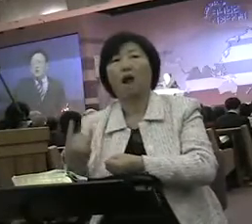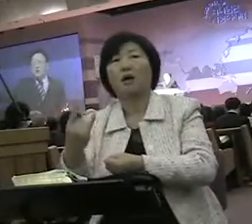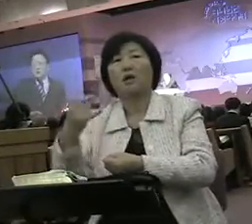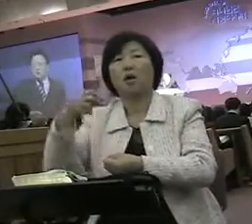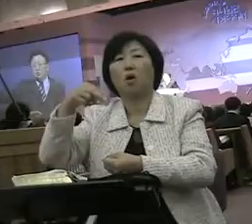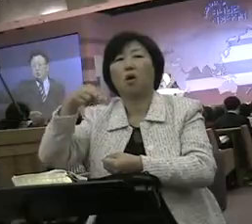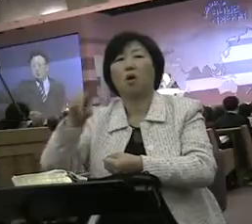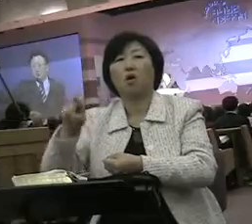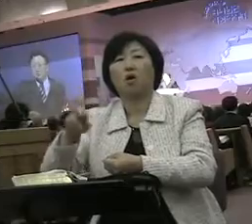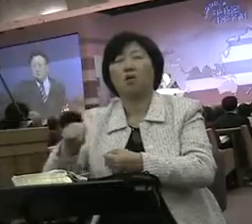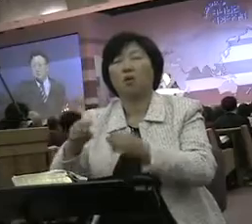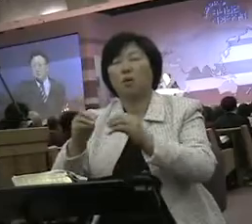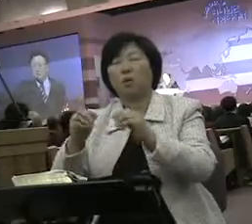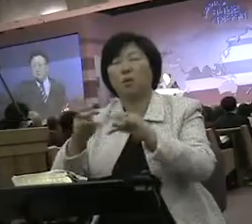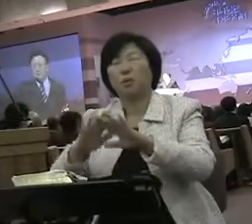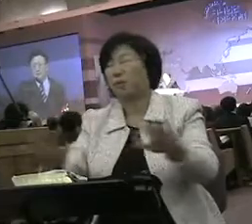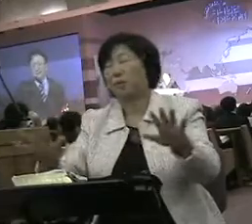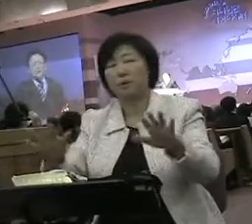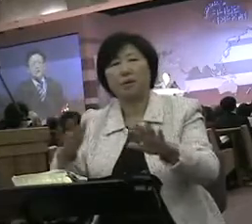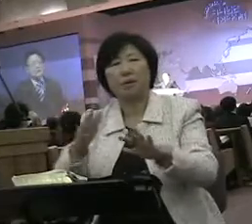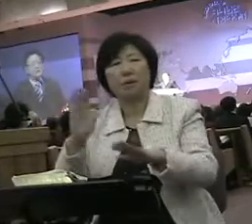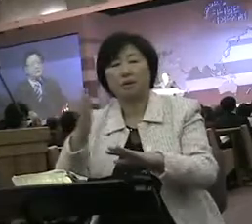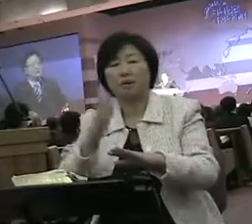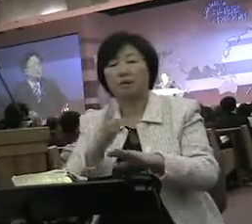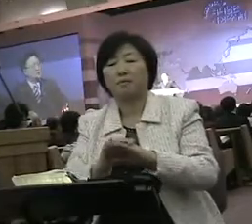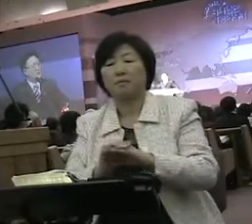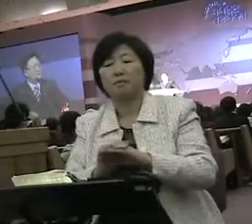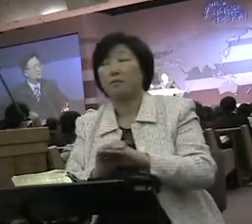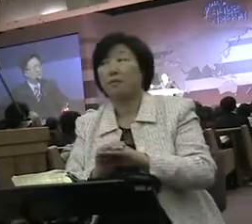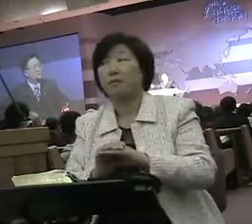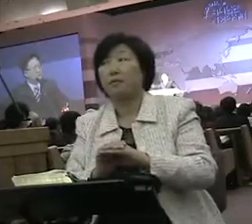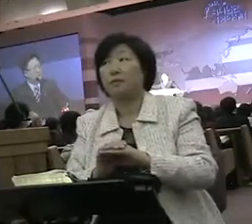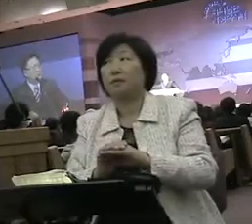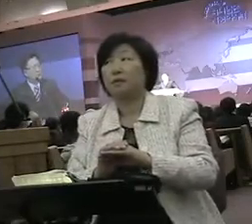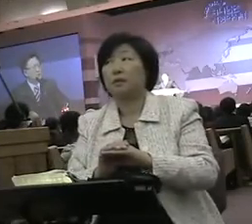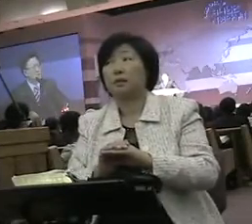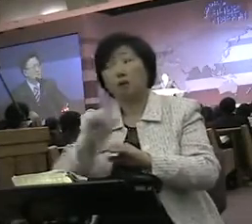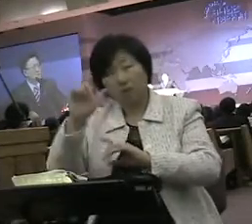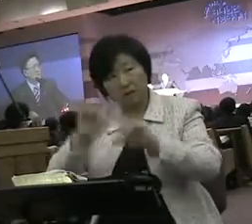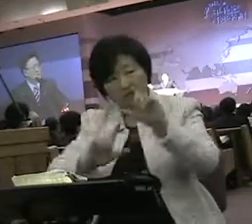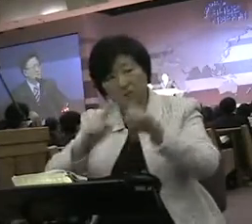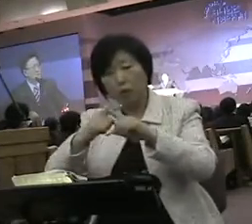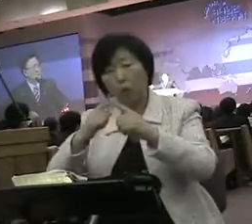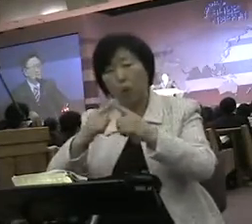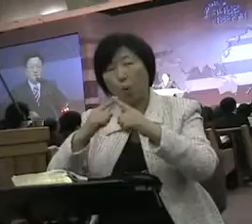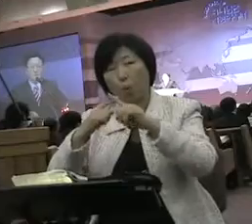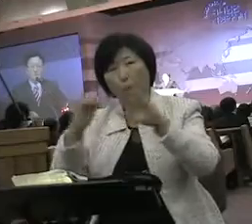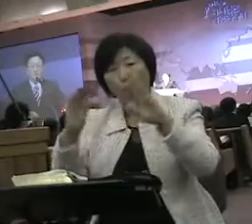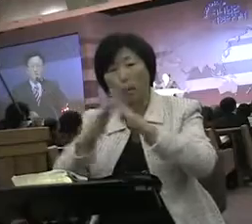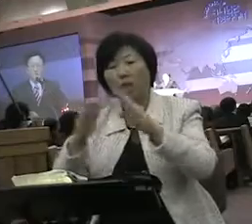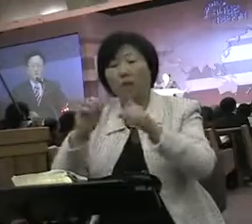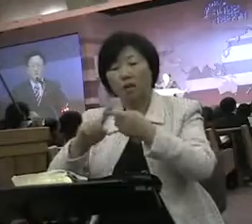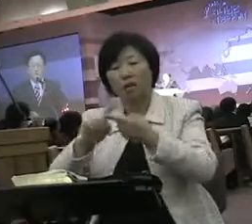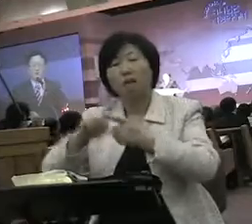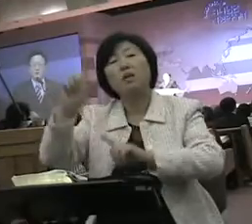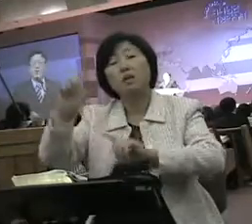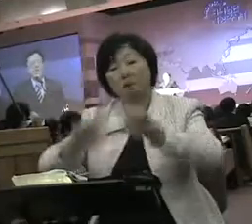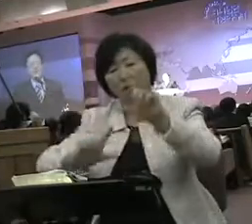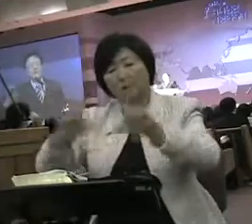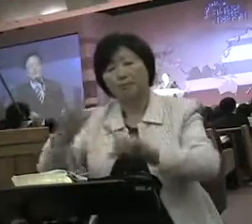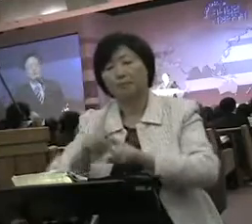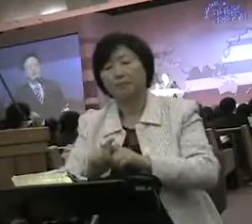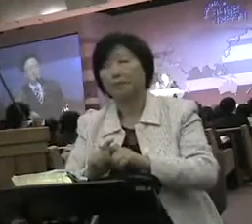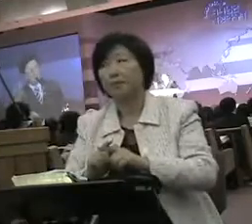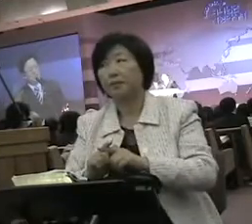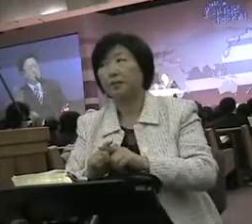이것이 교회사를 통해 우리가 볼 수 있는 이 실제입니다. 현상이에요. 그런데